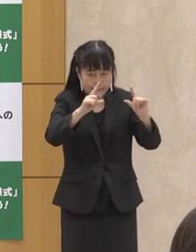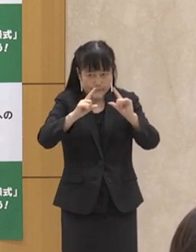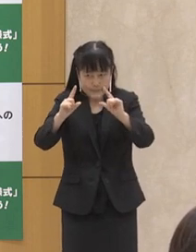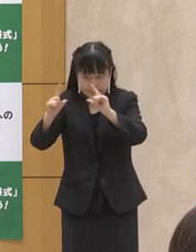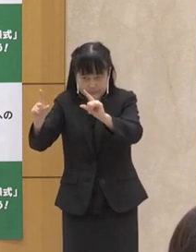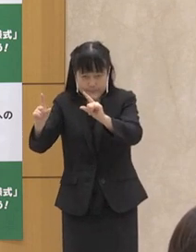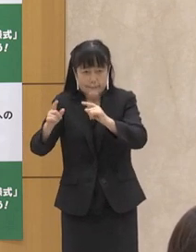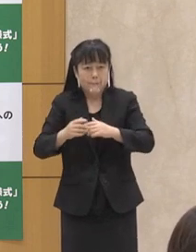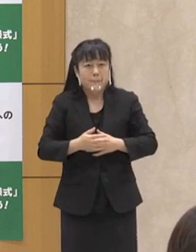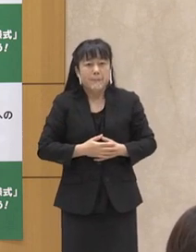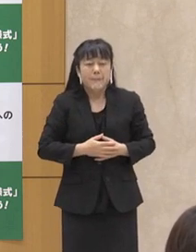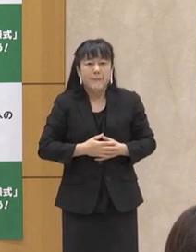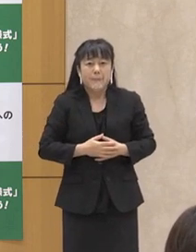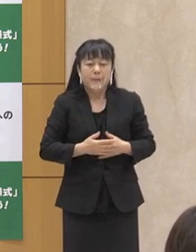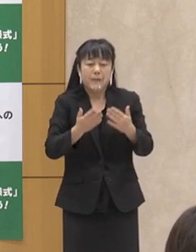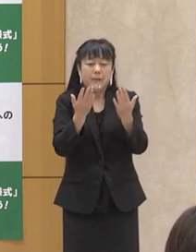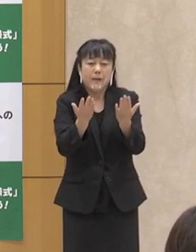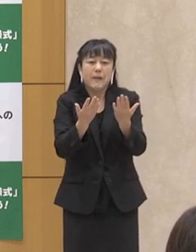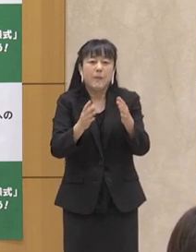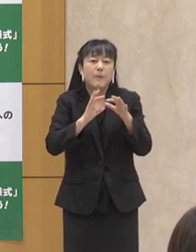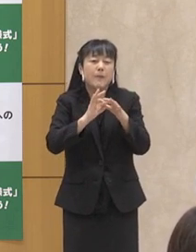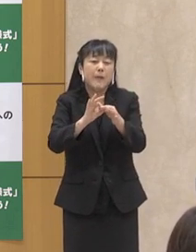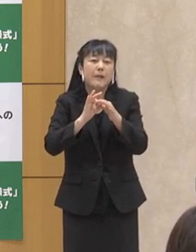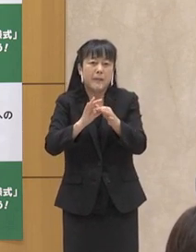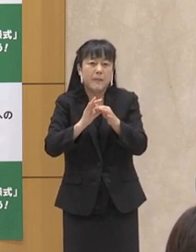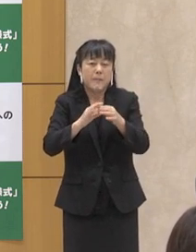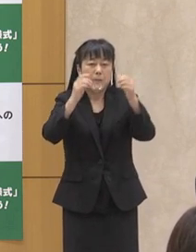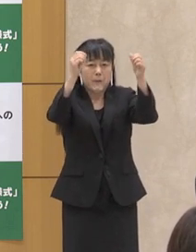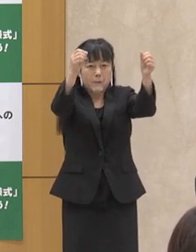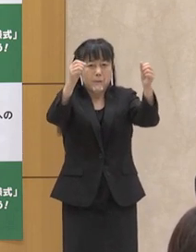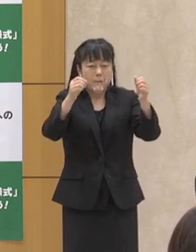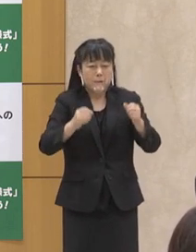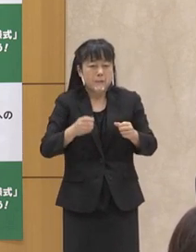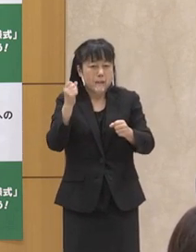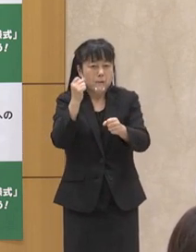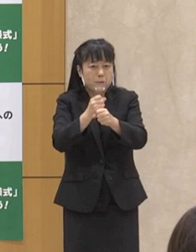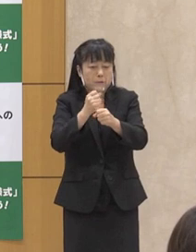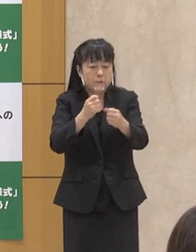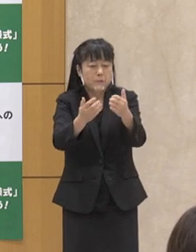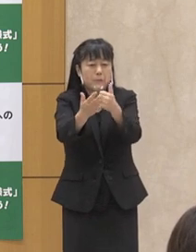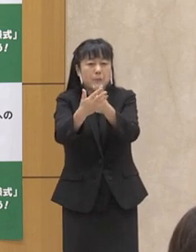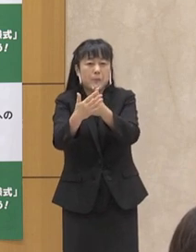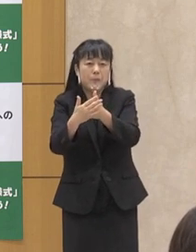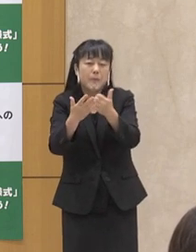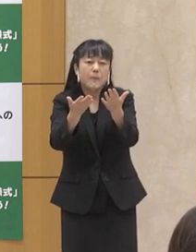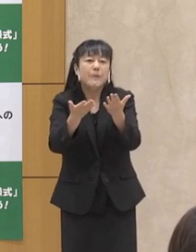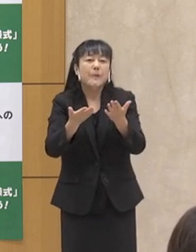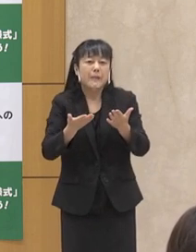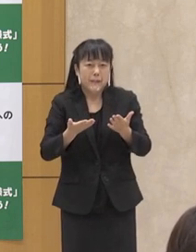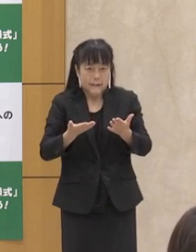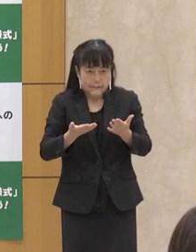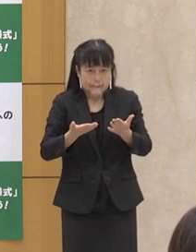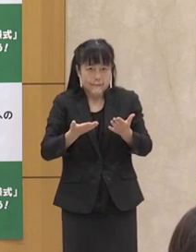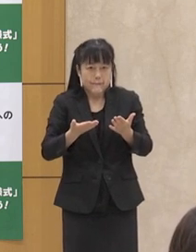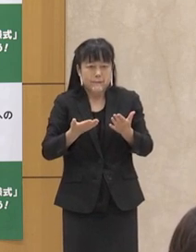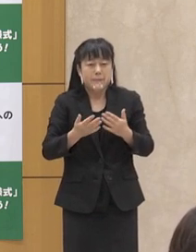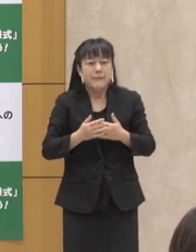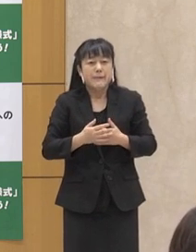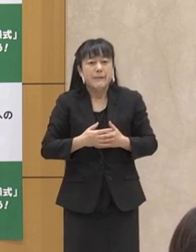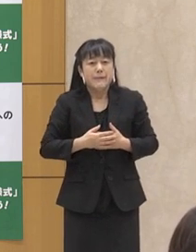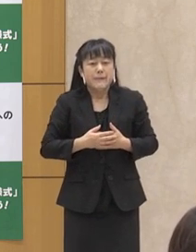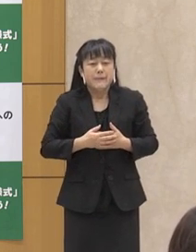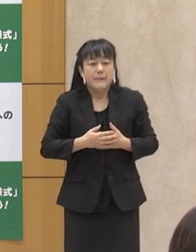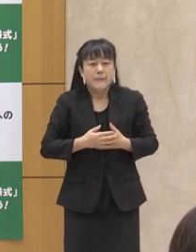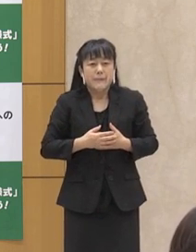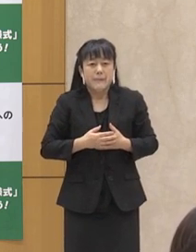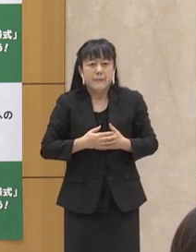スターの作成等に協力いただく中で、あるいはいろいろな